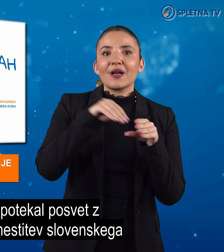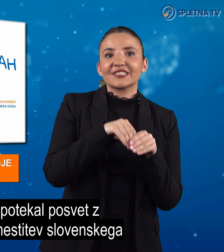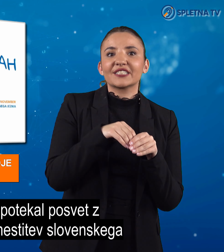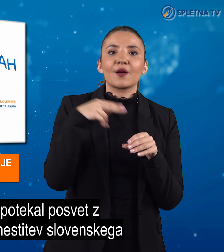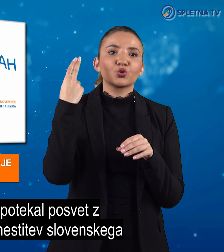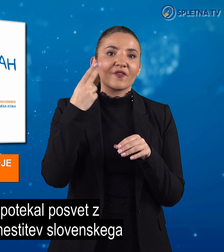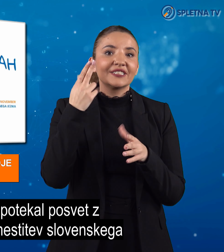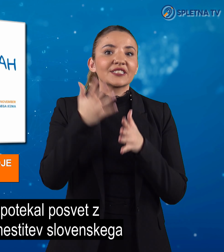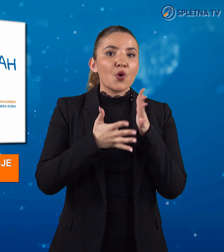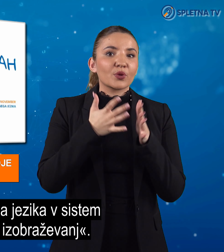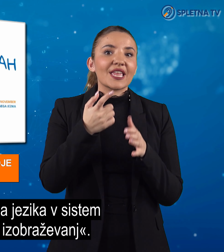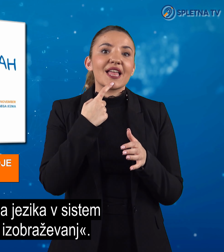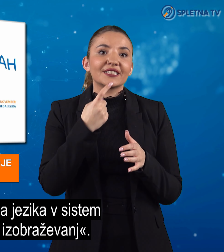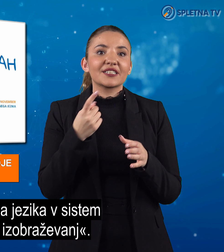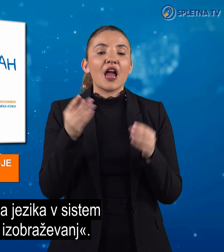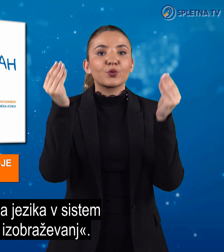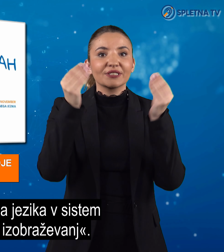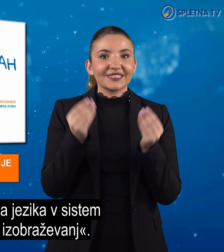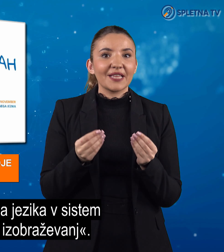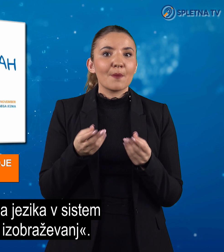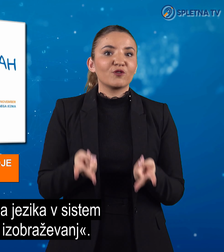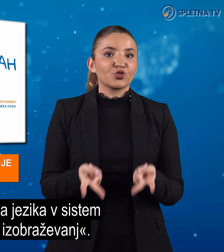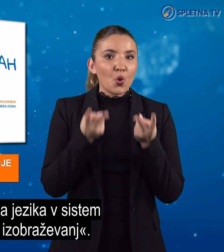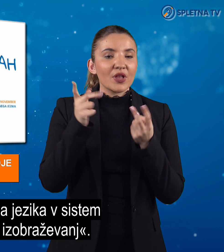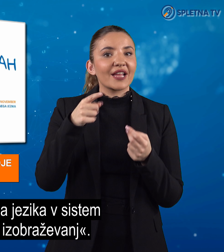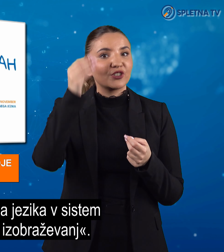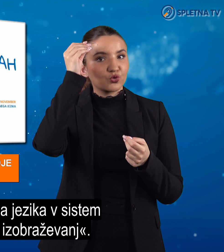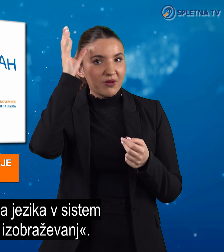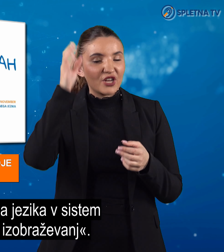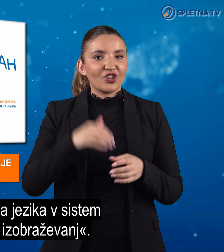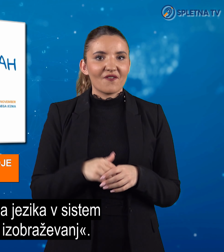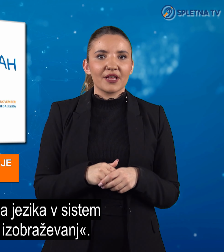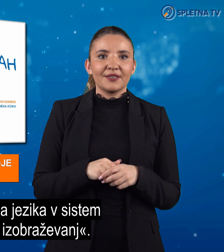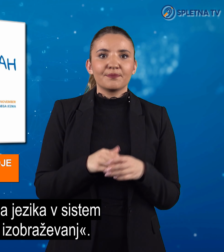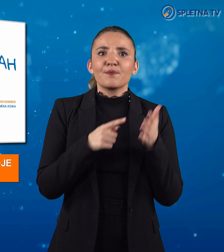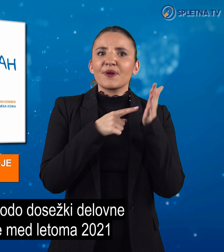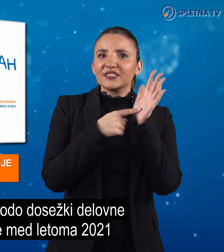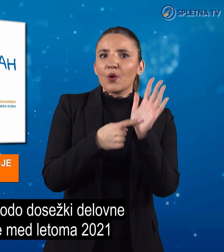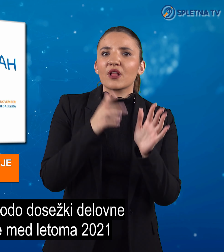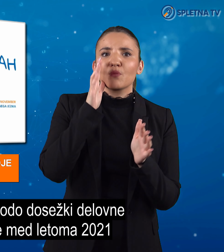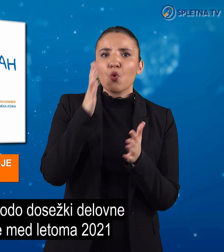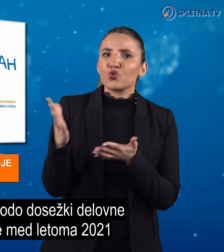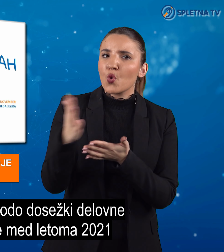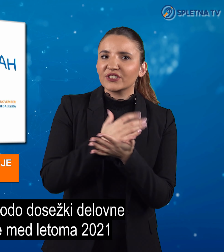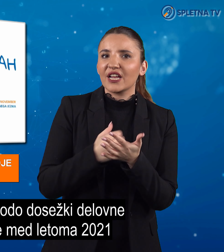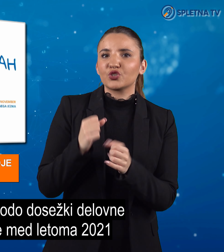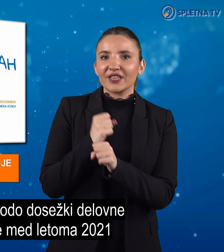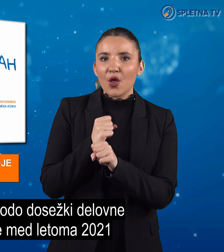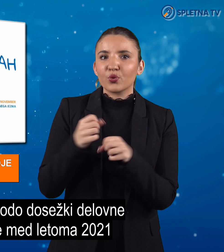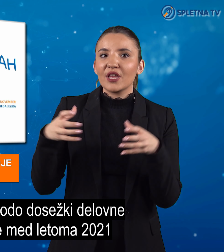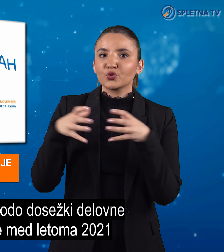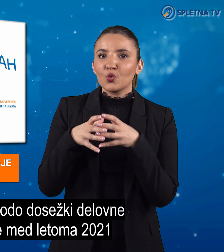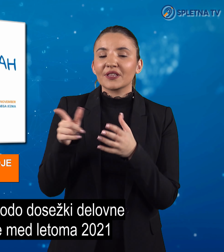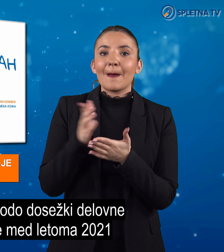naslovom Umestitev slovenskega znakovnega jezika v sistem vzgoje in izobraževanj. Predstavljeni bodo dosežki delovne